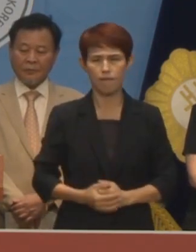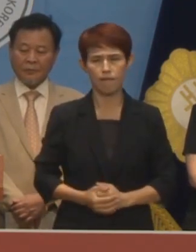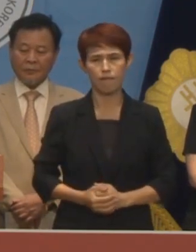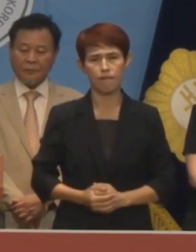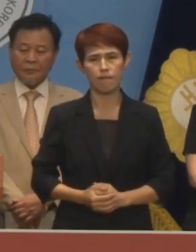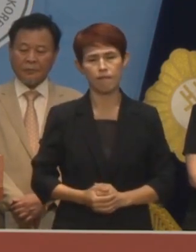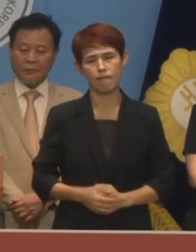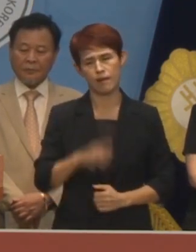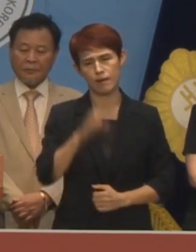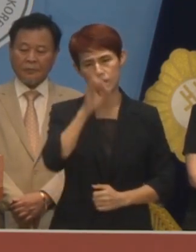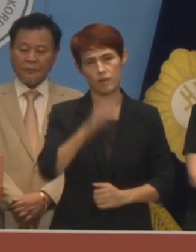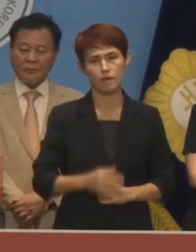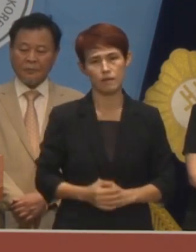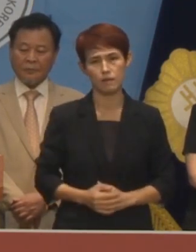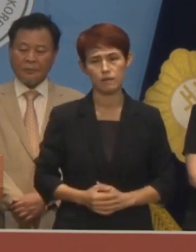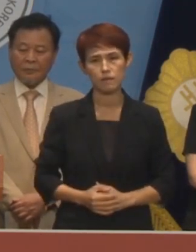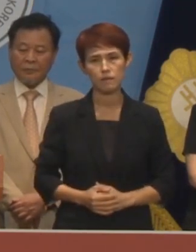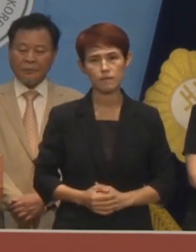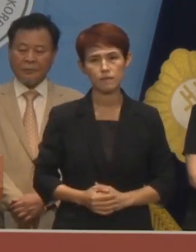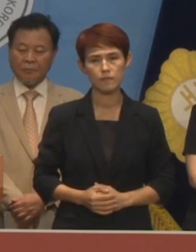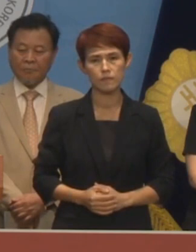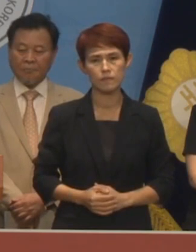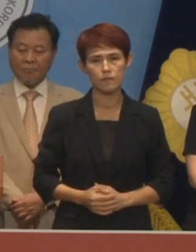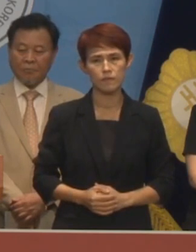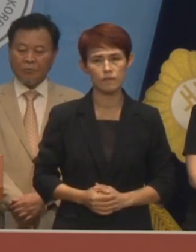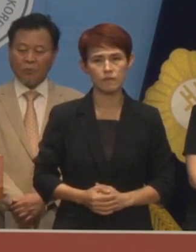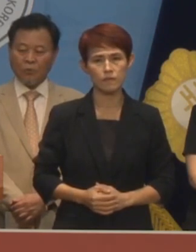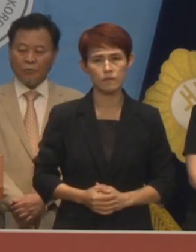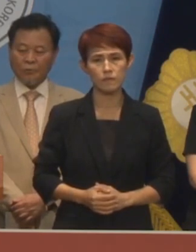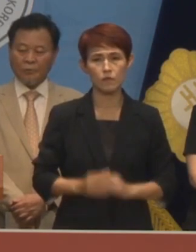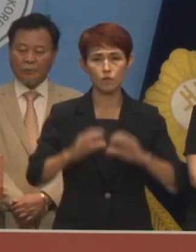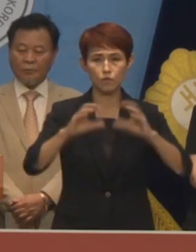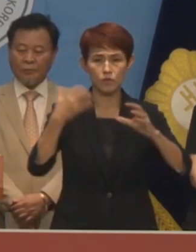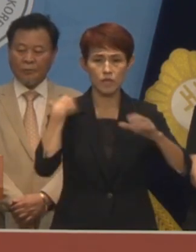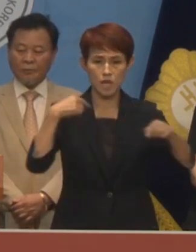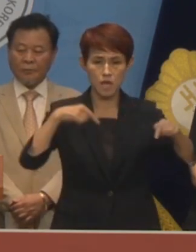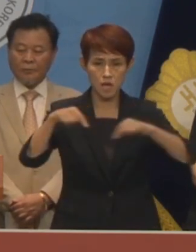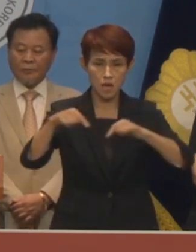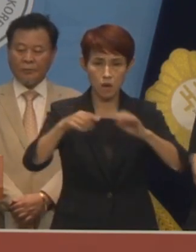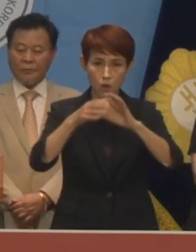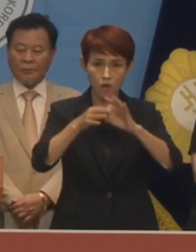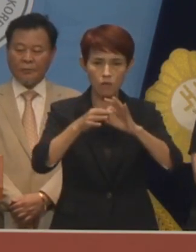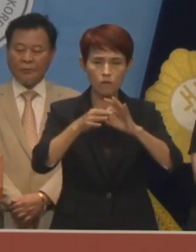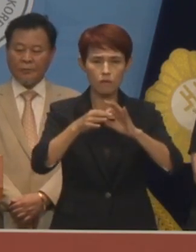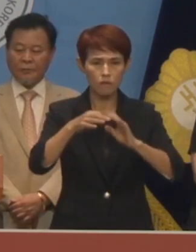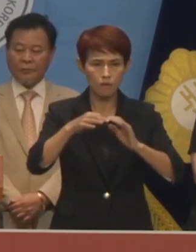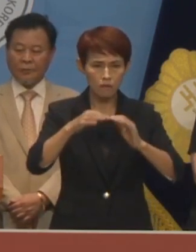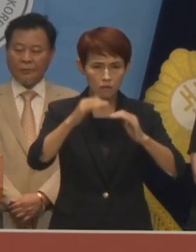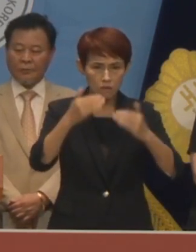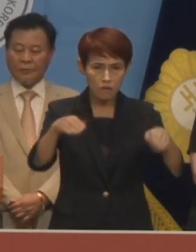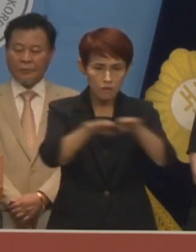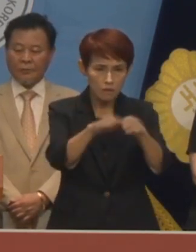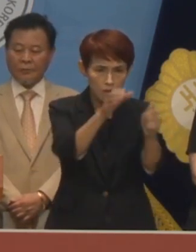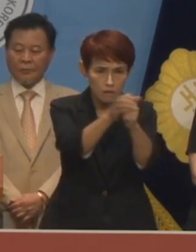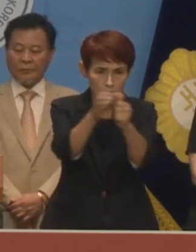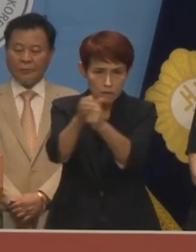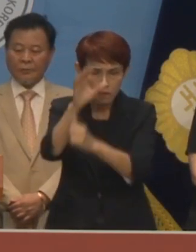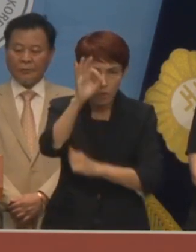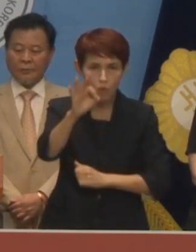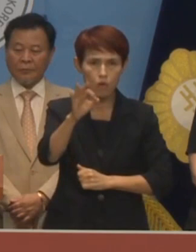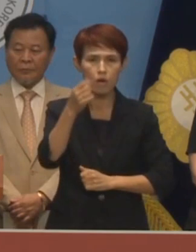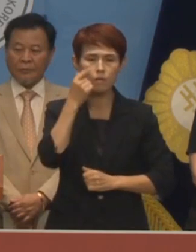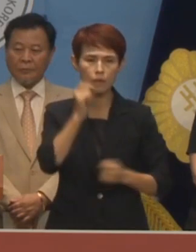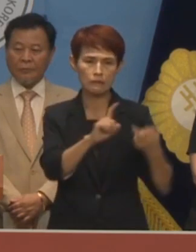돌이켜보면 작금의 국책기관 가운데 상당수가 이른바 뉴라이트들에 의해 지배되고 있는